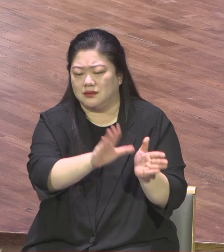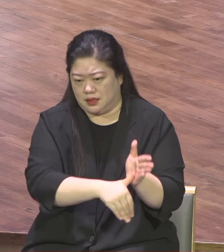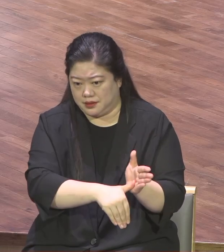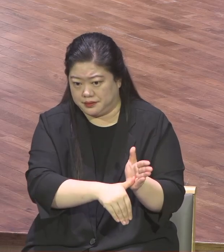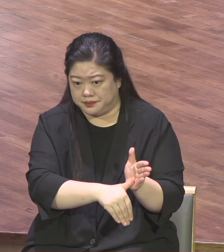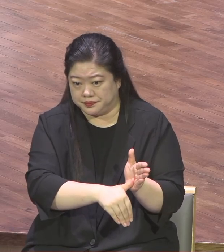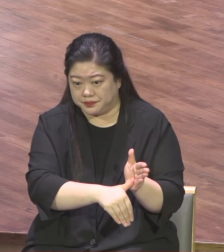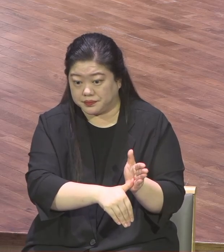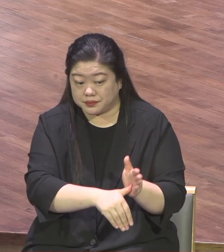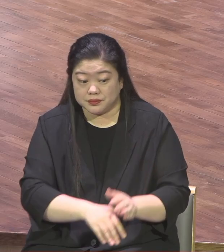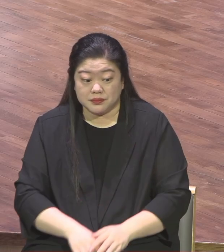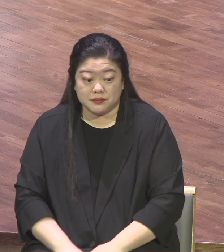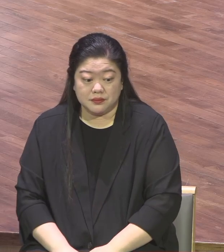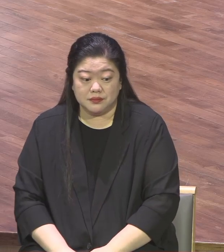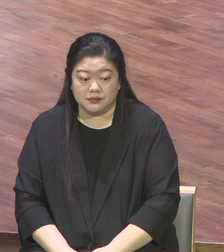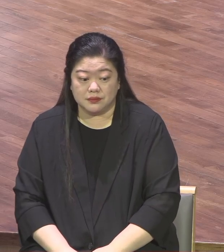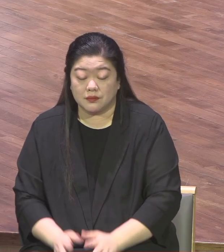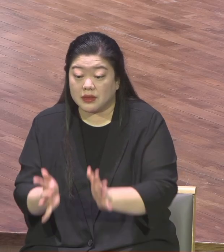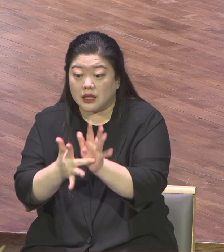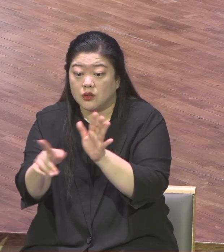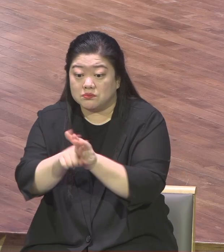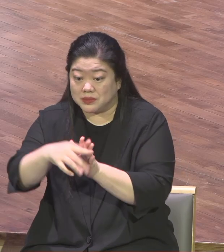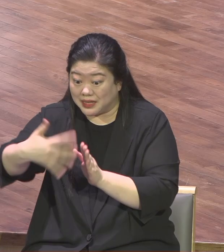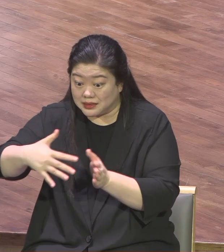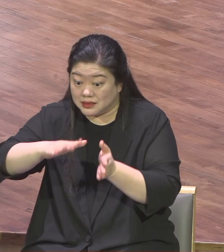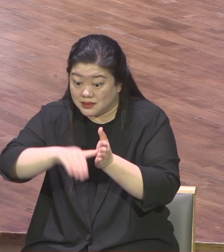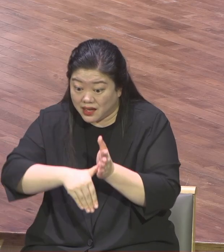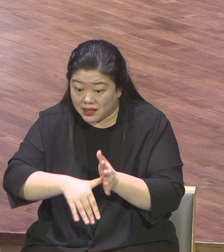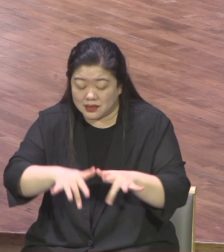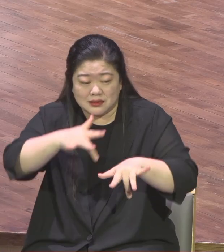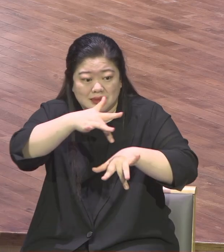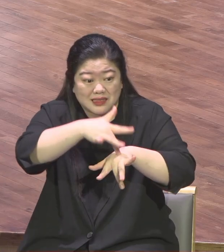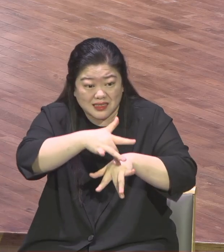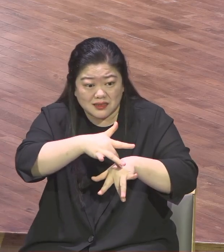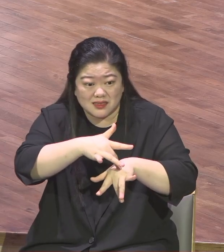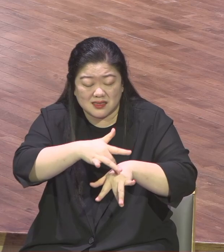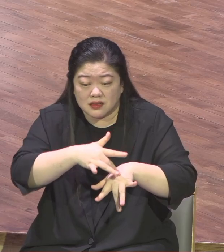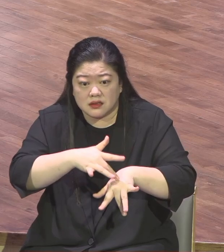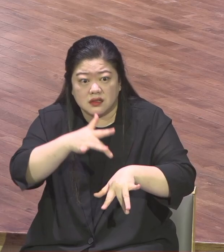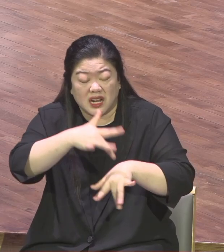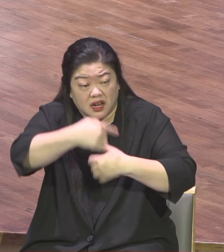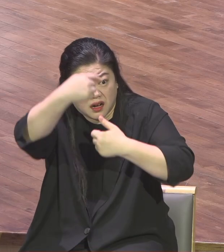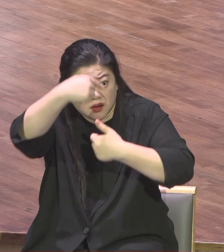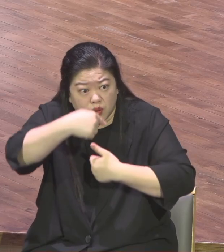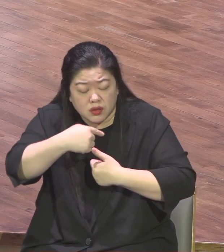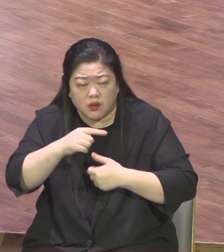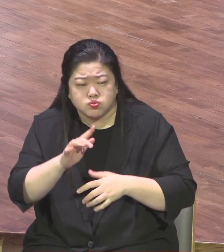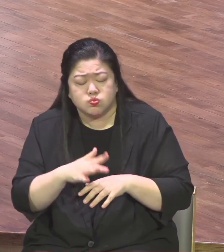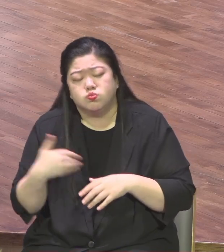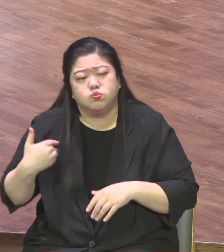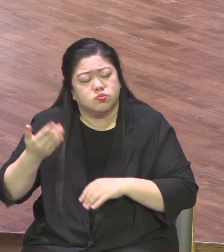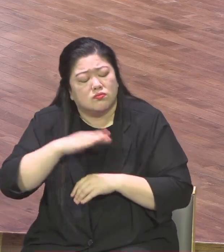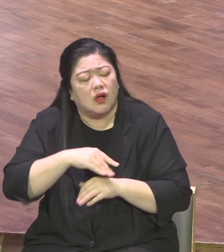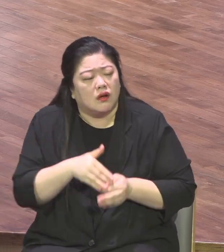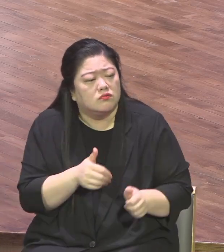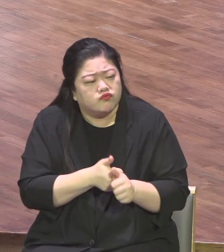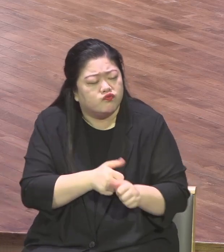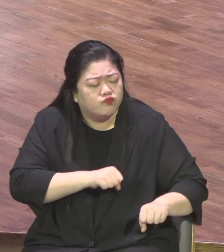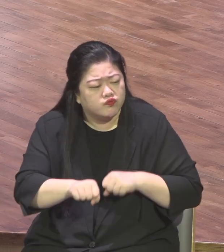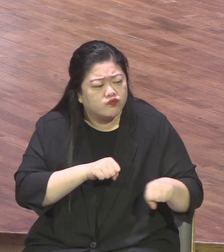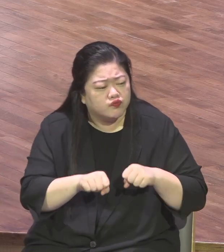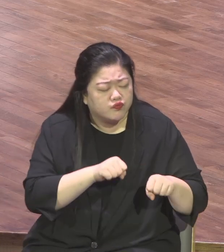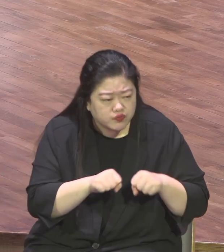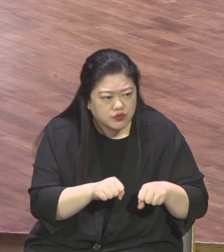세상 풍조를 따랐죠. 세상 시킨 대로 사단의 시킨 대로 공중권세 잡은 자를 그냥 시킨 대로